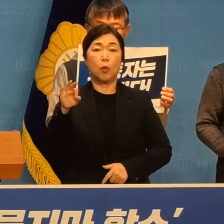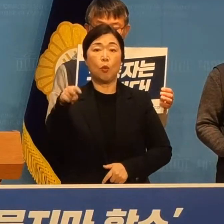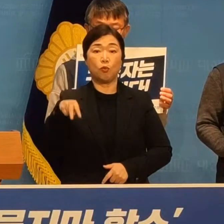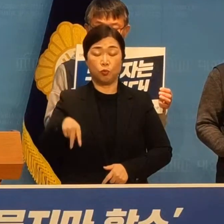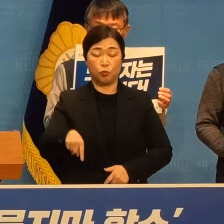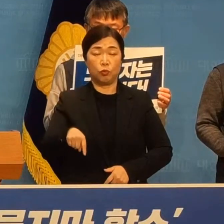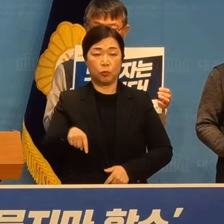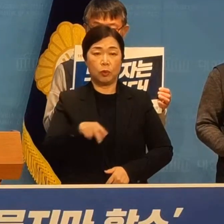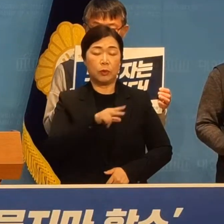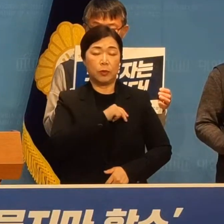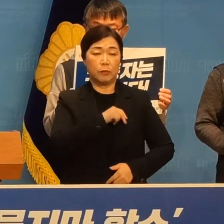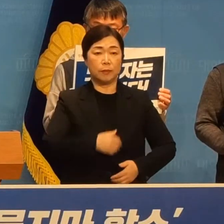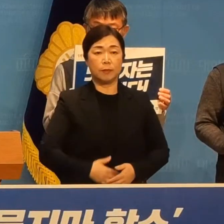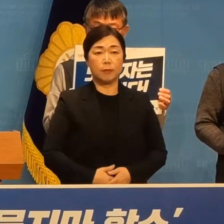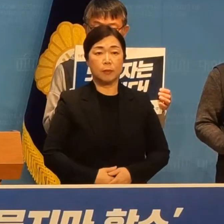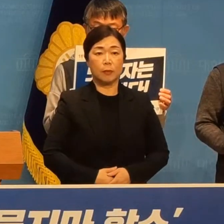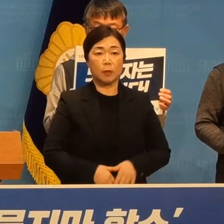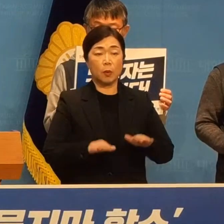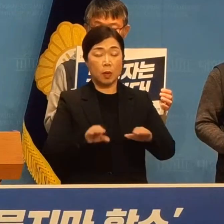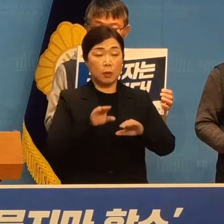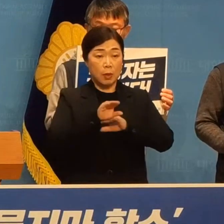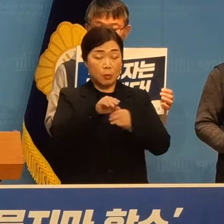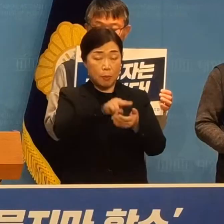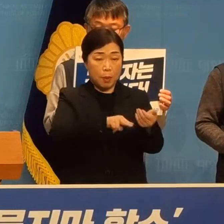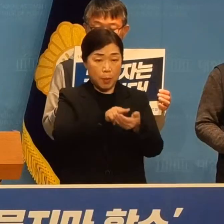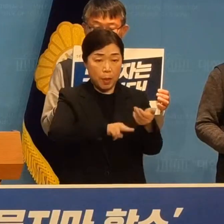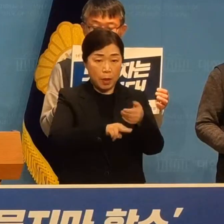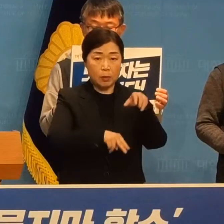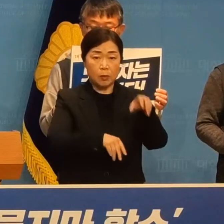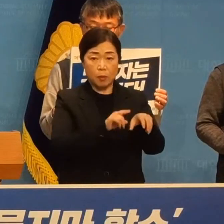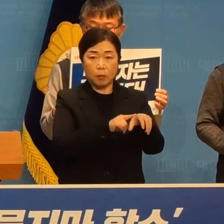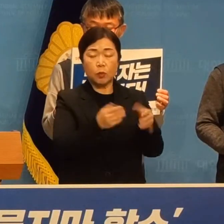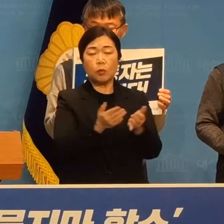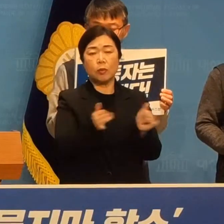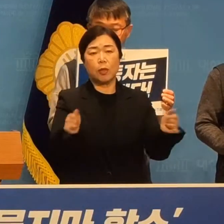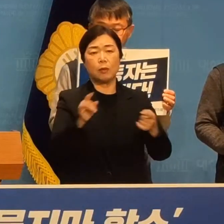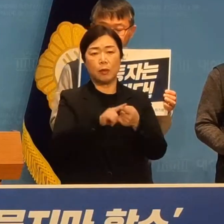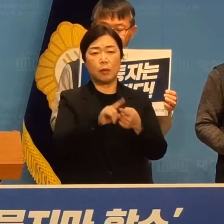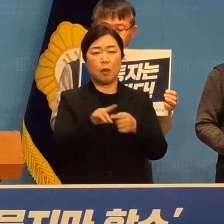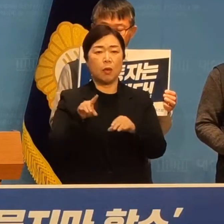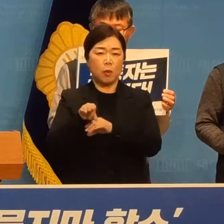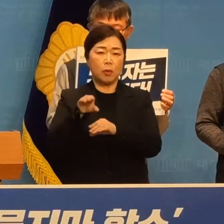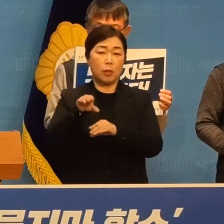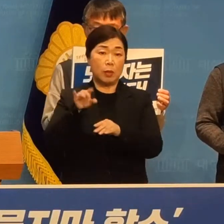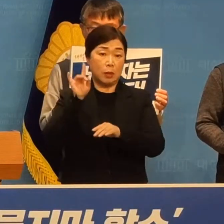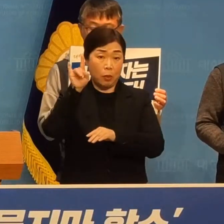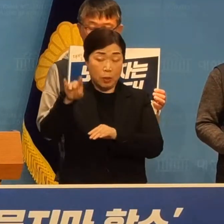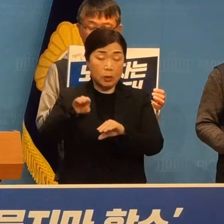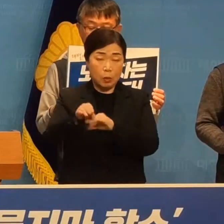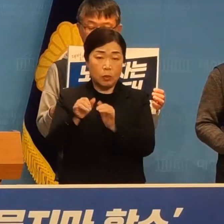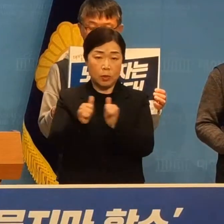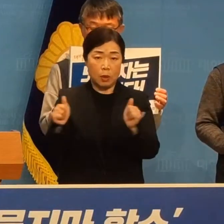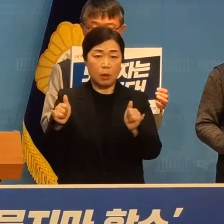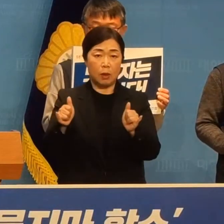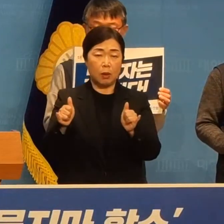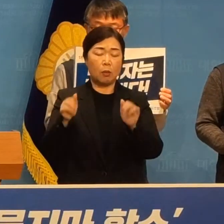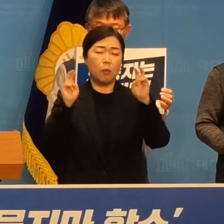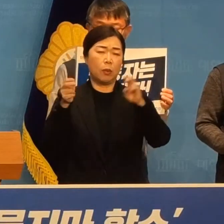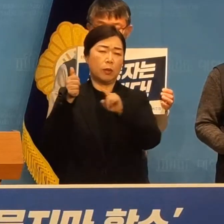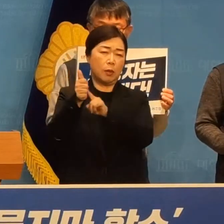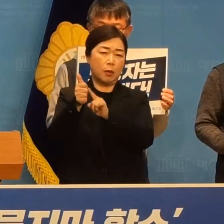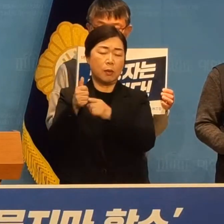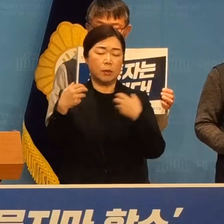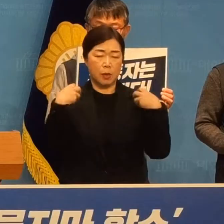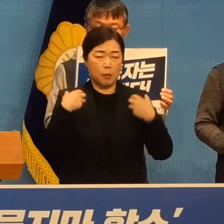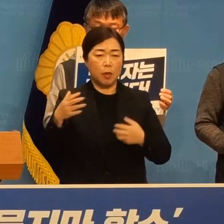오늘 자동차 대리점 판매 노동자에 대한 현대차의 책임 있는 자세를 촉구하기 위해서 이 자리에 섰습니다.